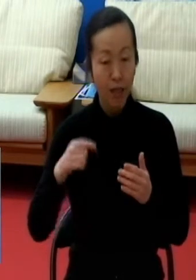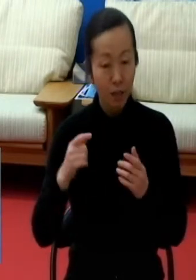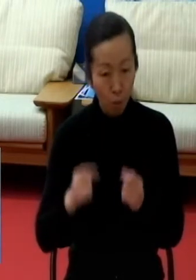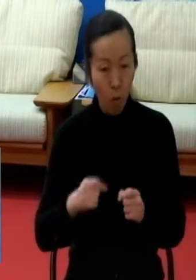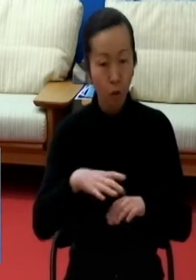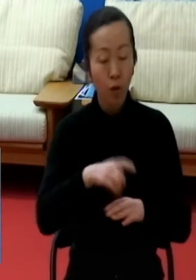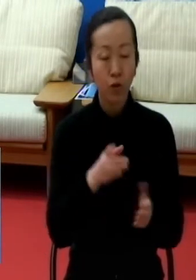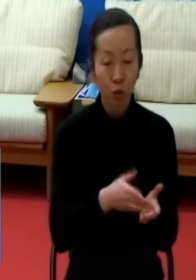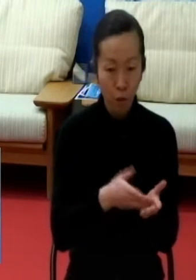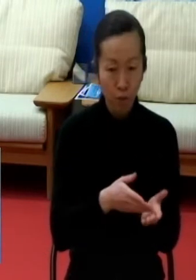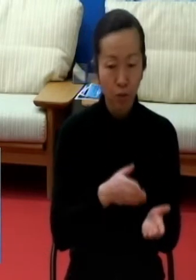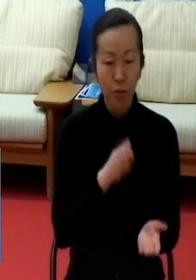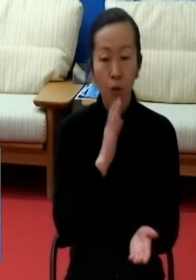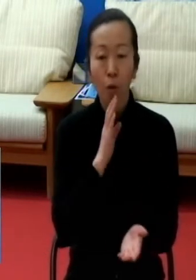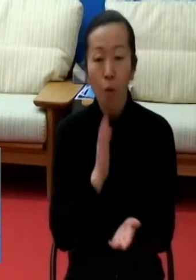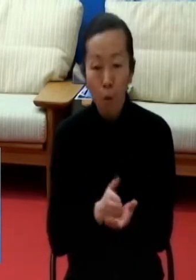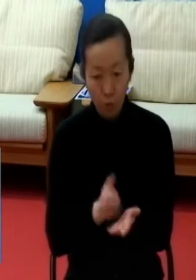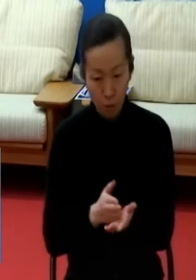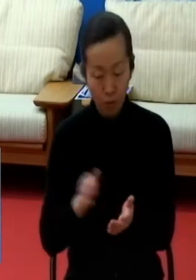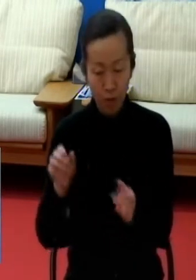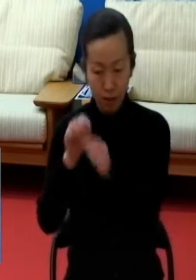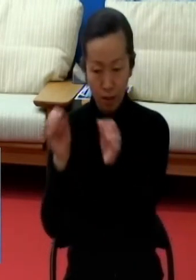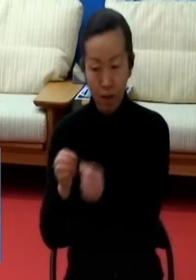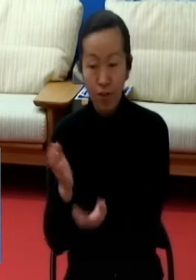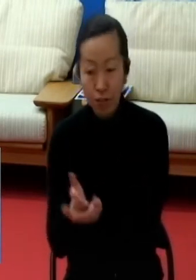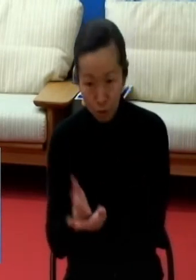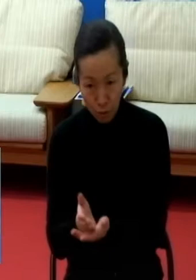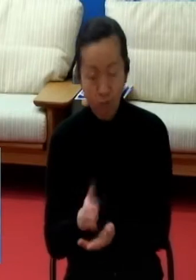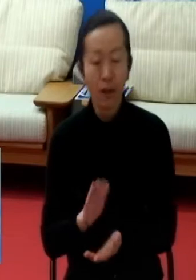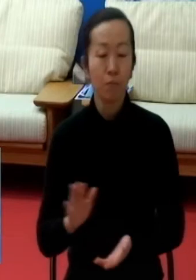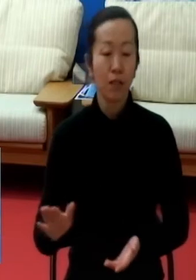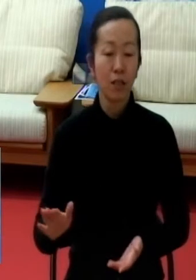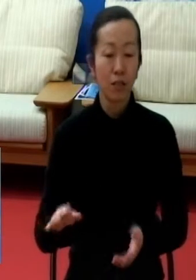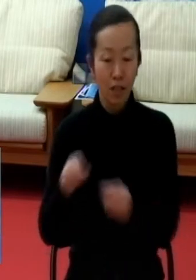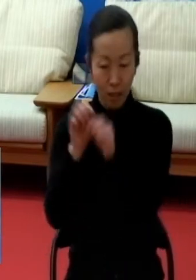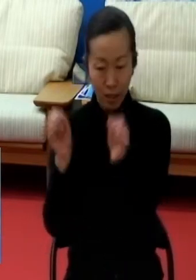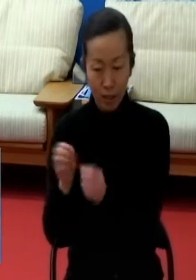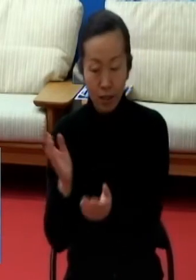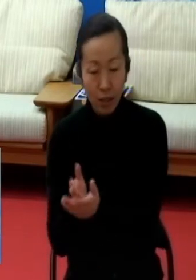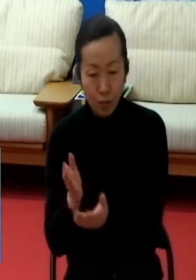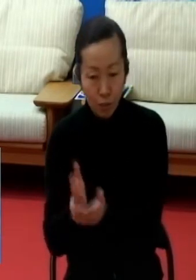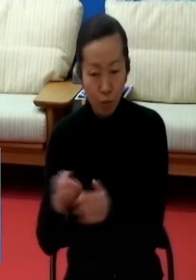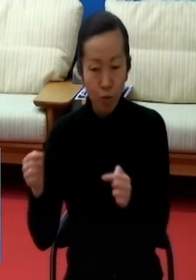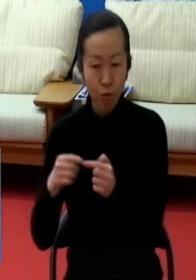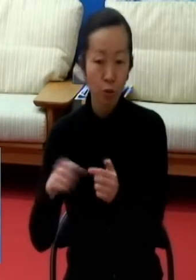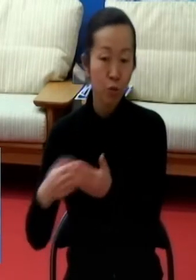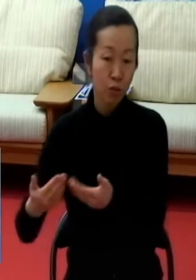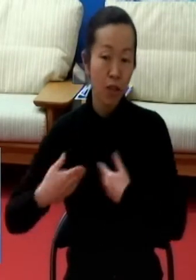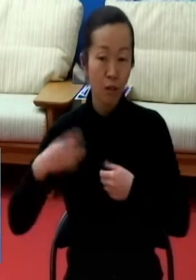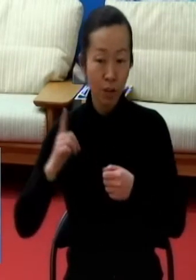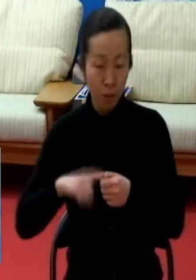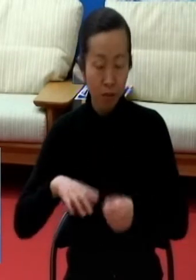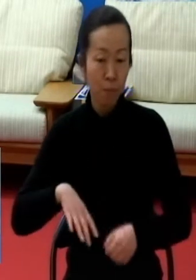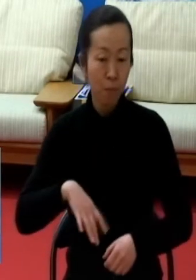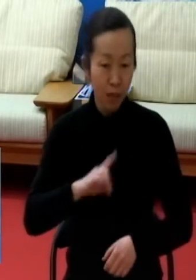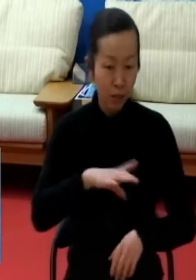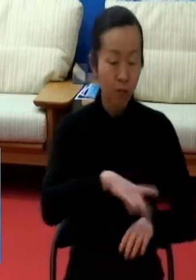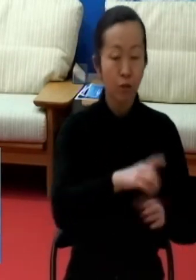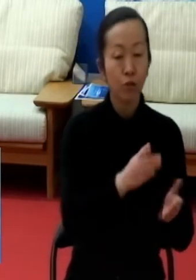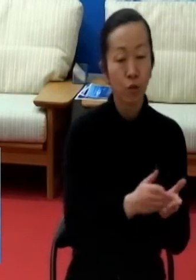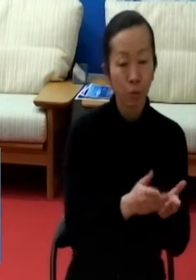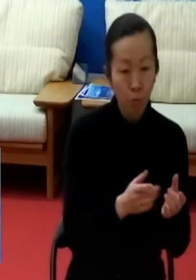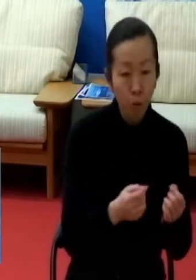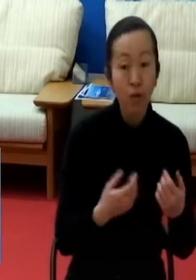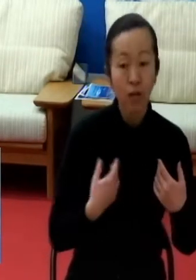결론을 성취하기 위해서 서론이 반드시 필요하죠. 結論を成就するためには上論が必ず必要だと思います。 근데 인생에